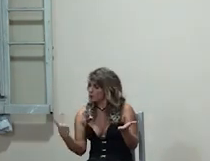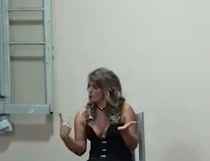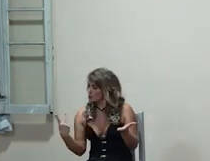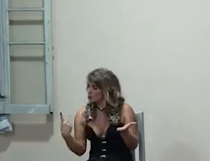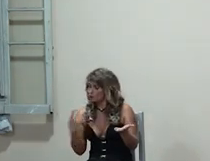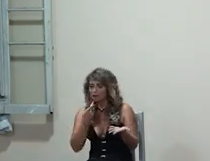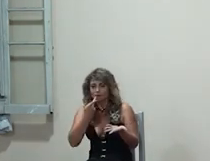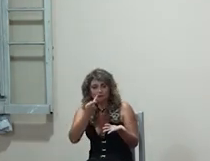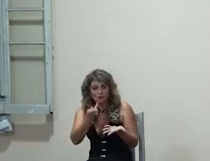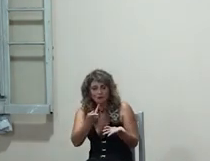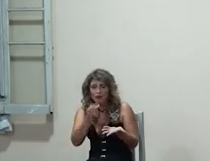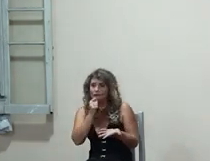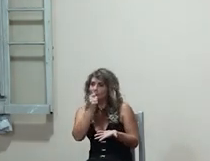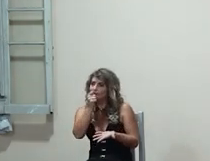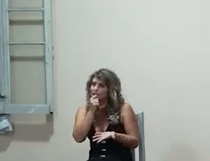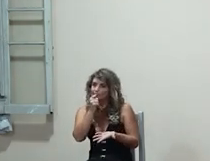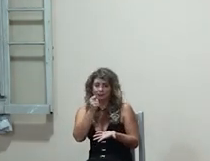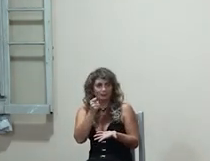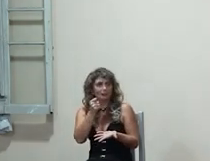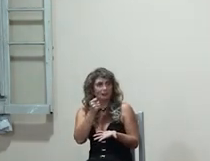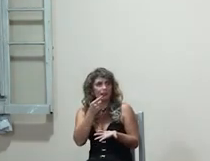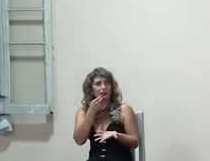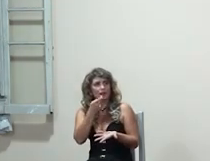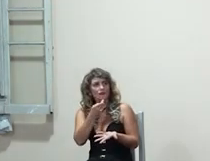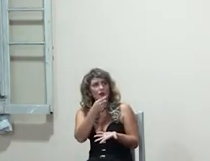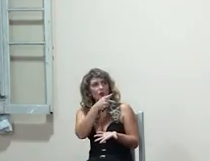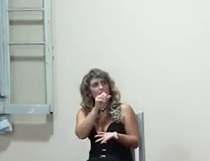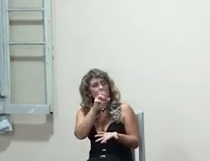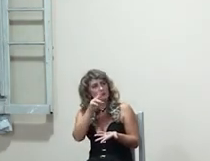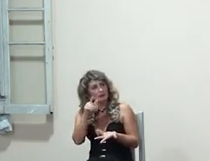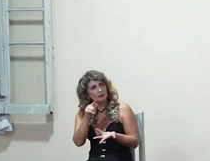estamos dando entrevista. Ele disse a Sade,